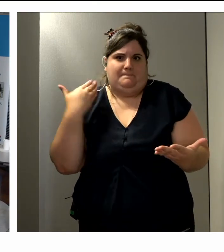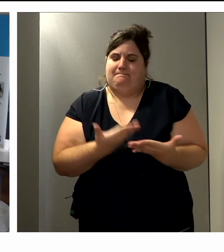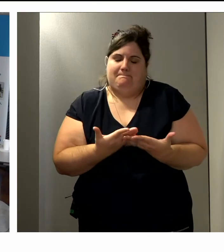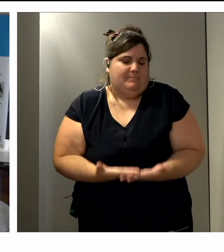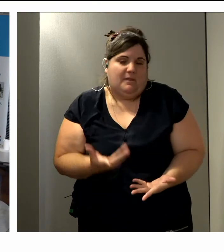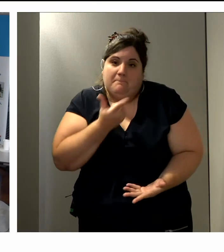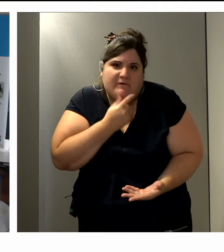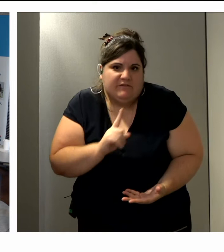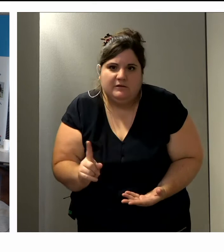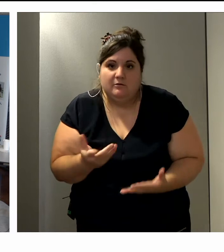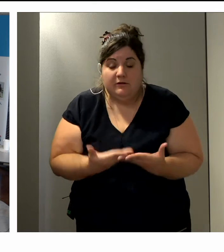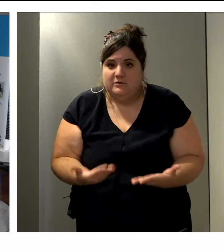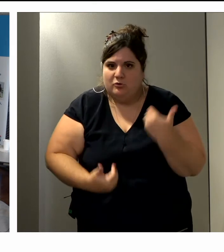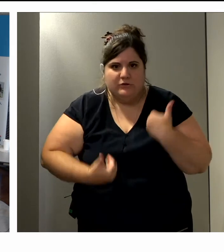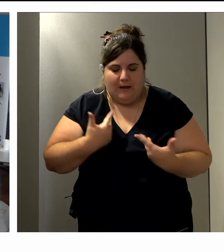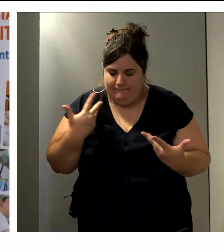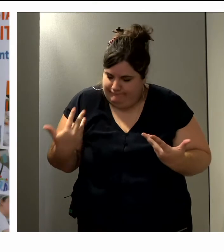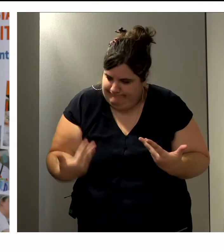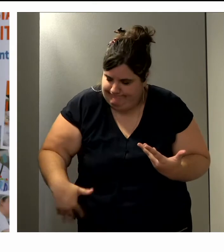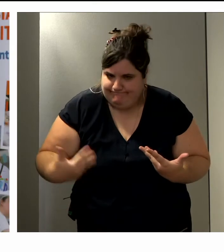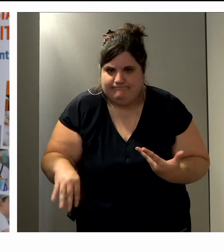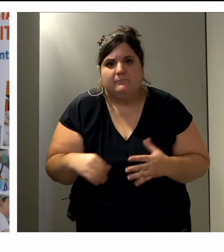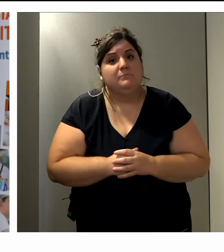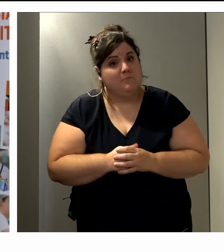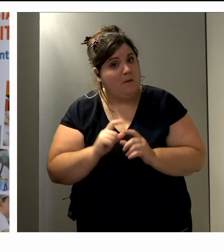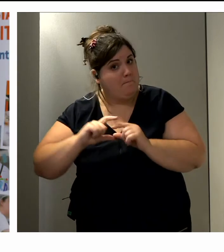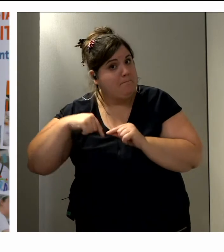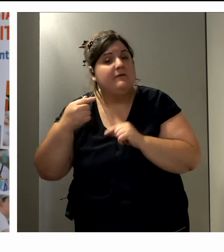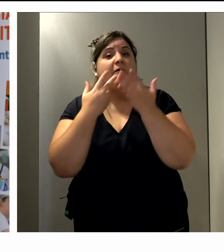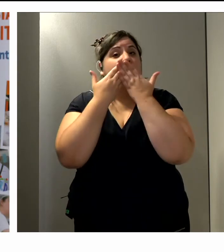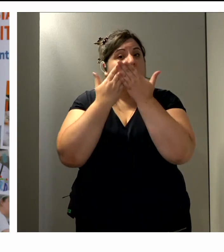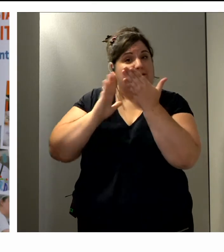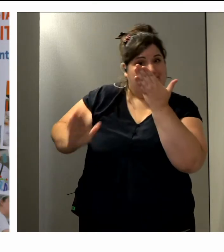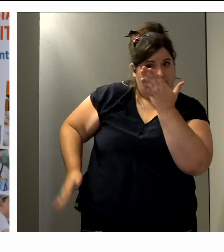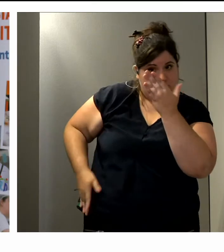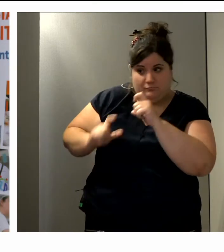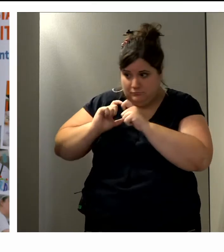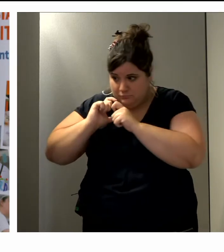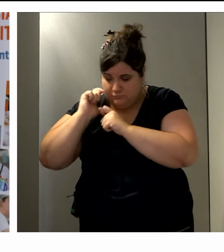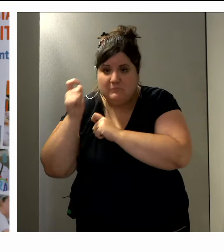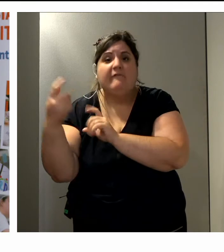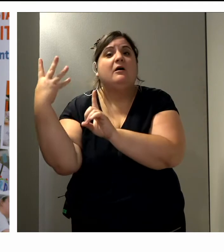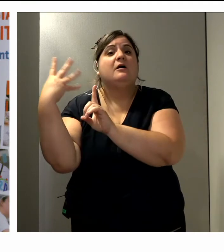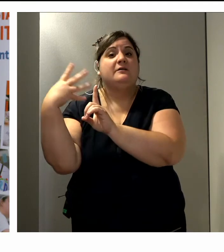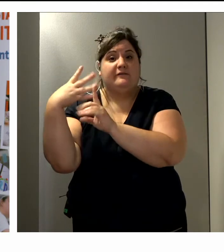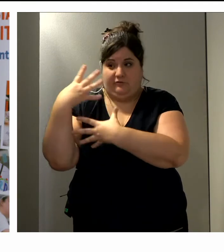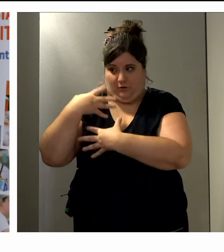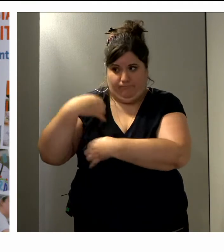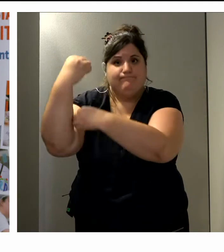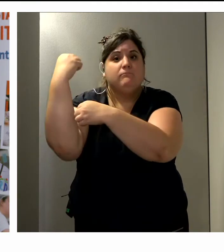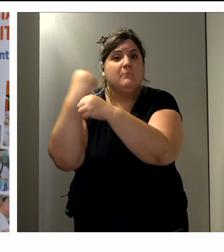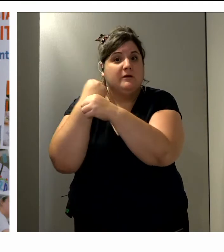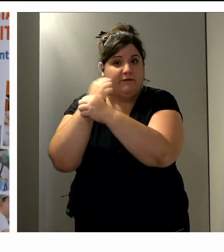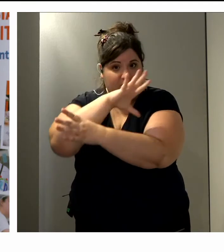j'ai eu de la chance, après mes études, de travailler aussi à l'INSCHA et d'accompagner une jeune femme